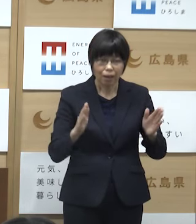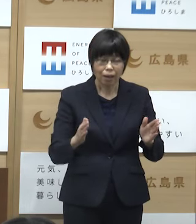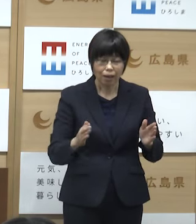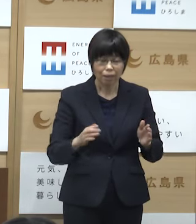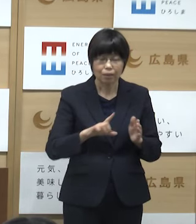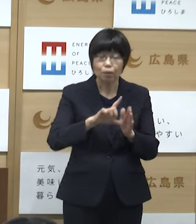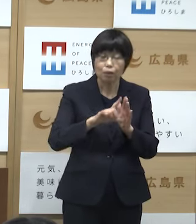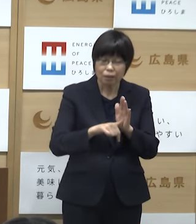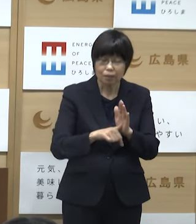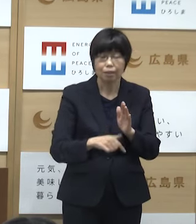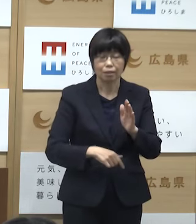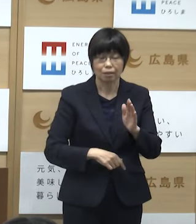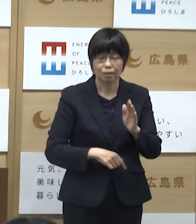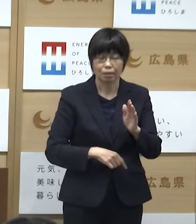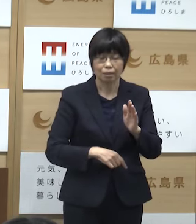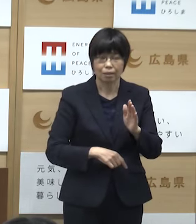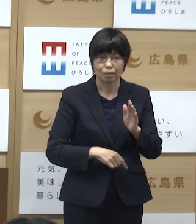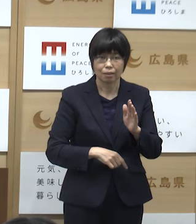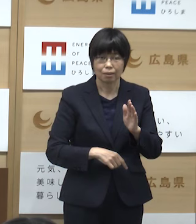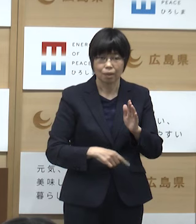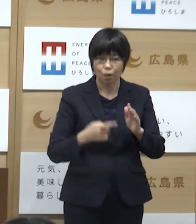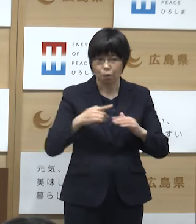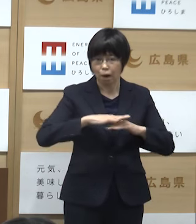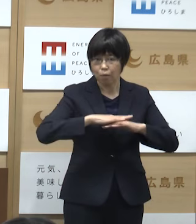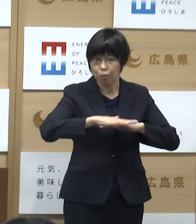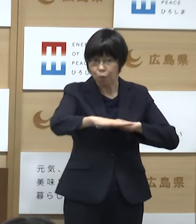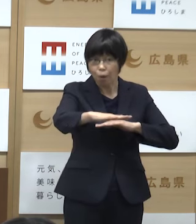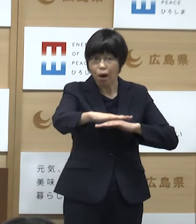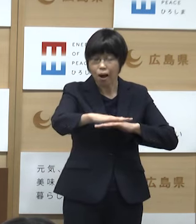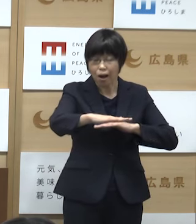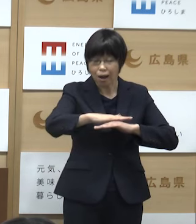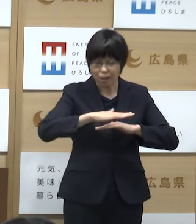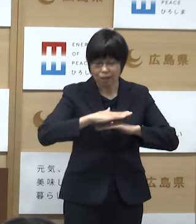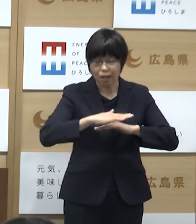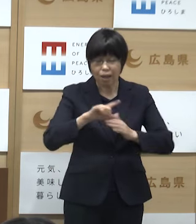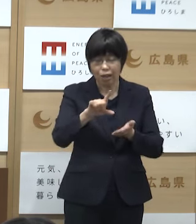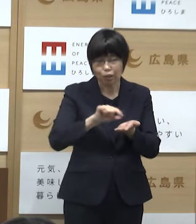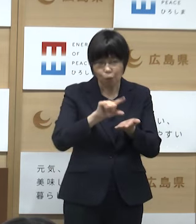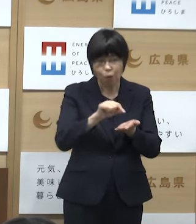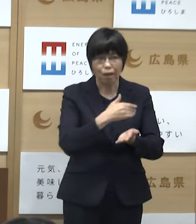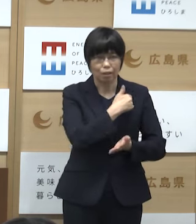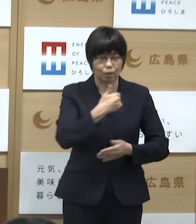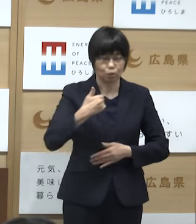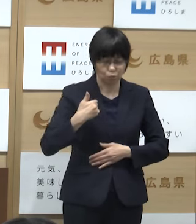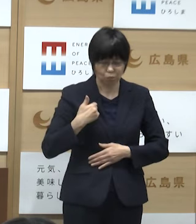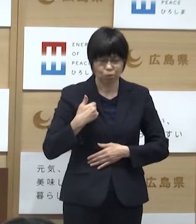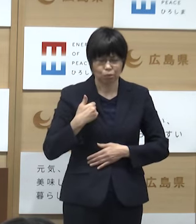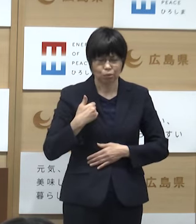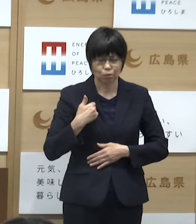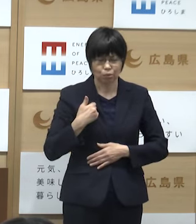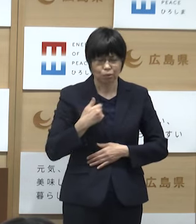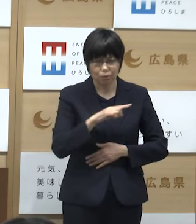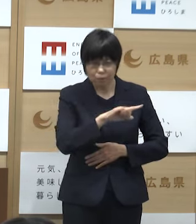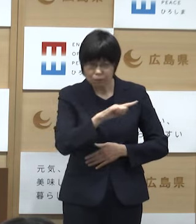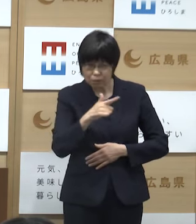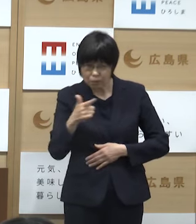フロアがまあ、ワンフロアで絡んでよいかといったような、まあ、そういったことをです